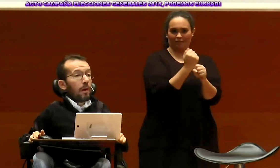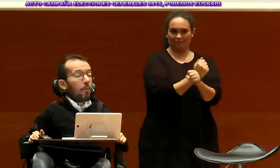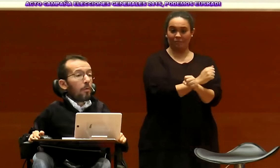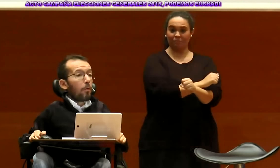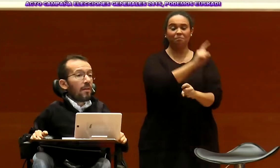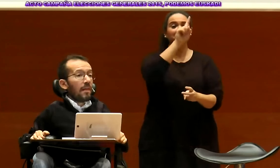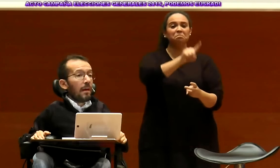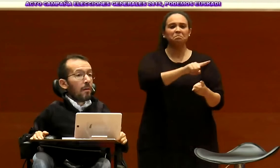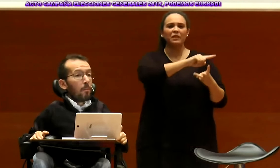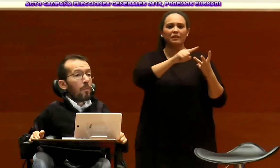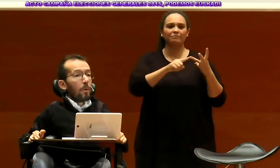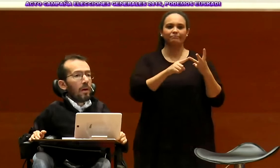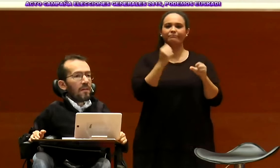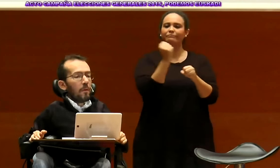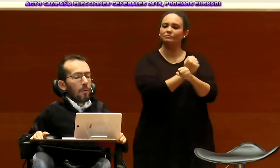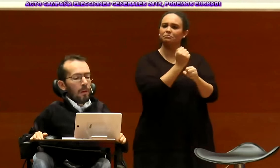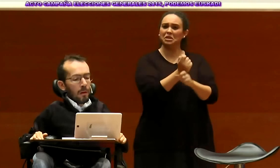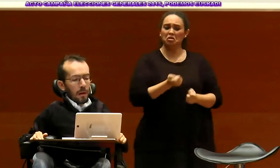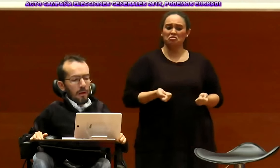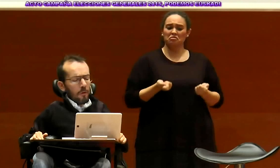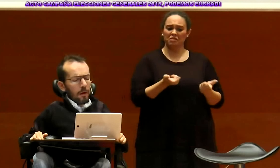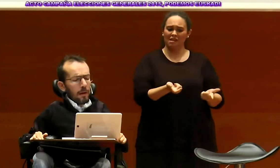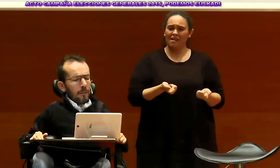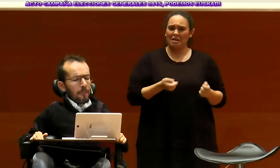empleo que, como digo, gasta muy poco en gestión.